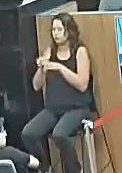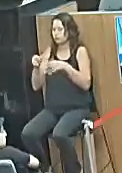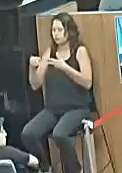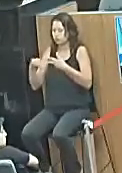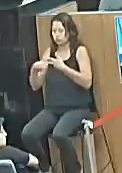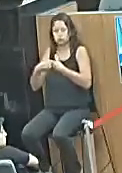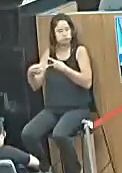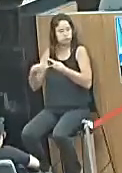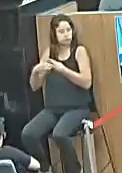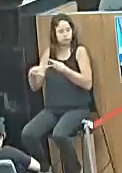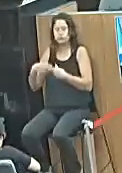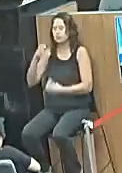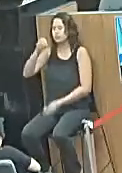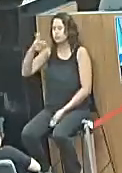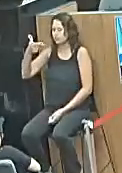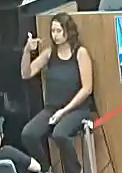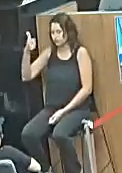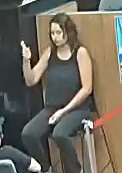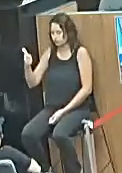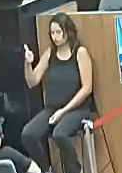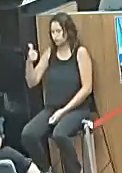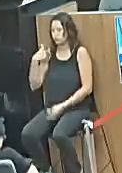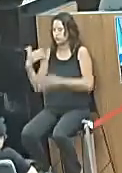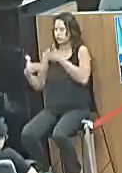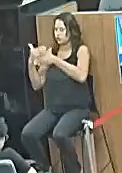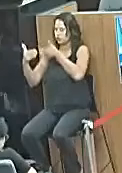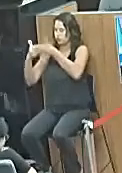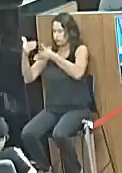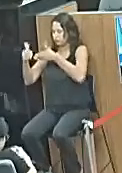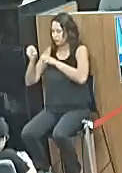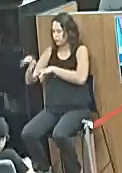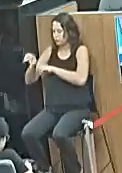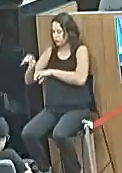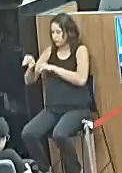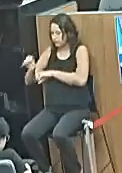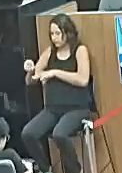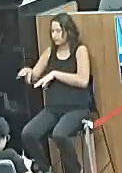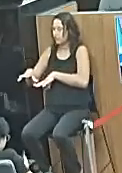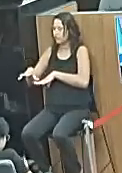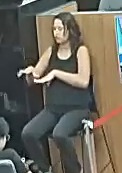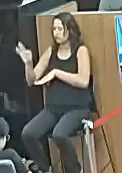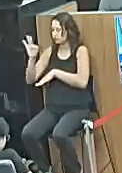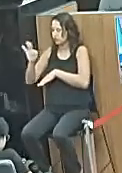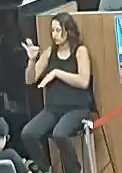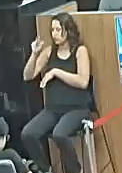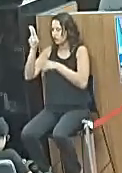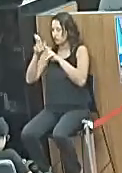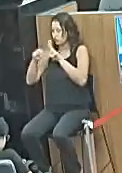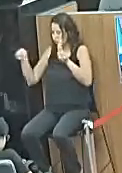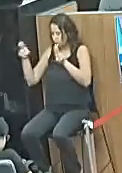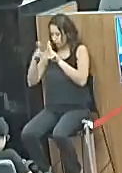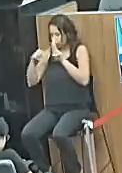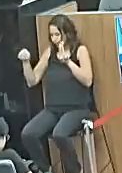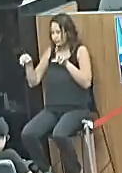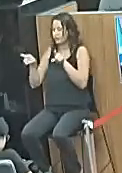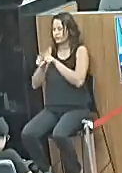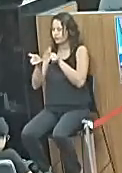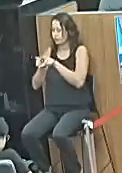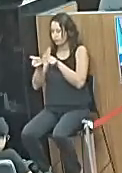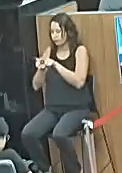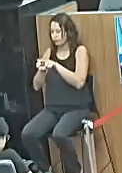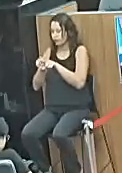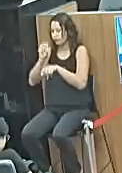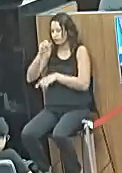dos programas 0 21 desenvolvimento do ensino superior na ong 0 34 polícia ostensiva